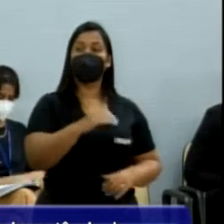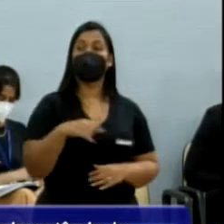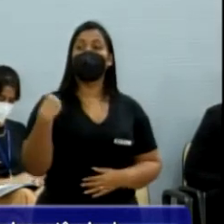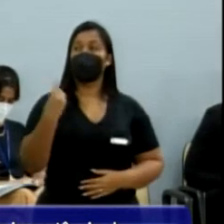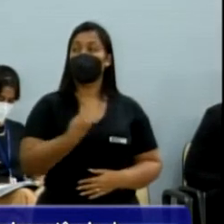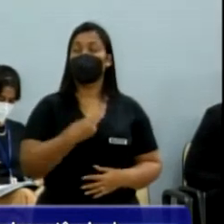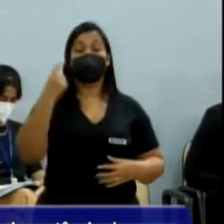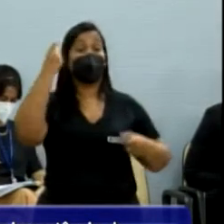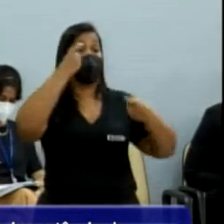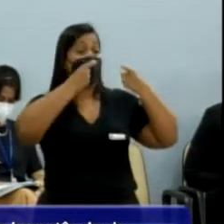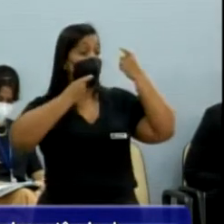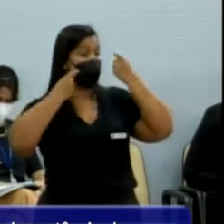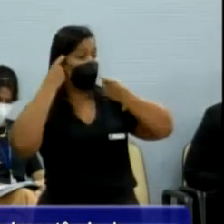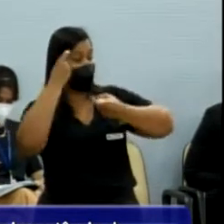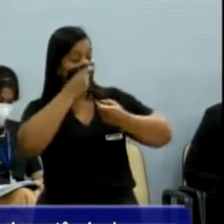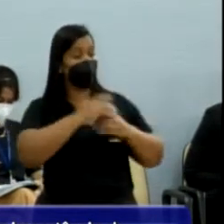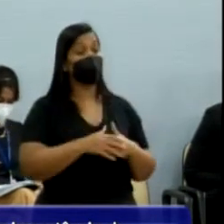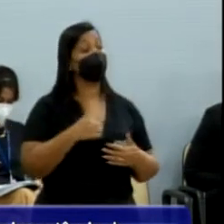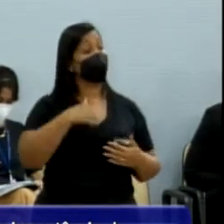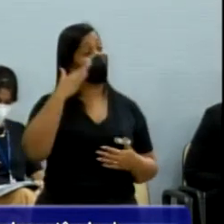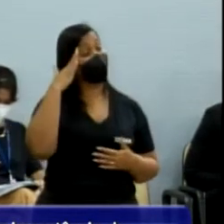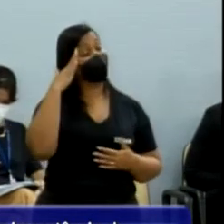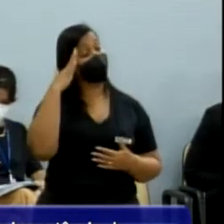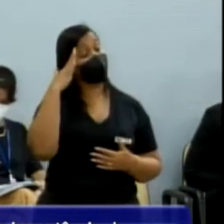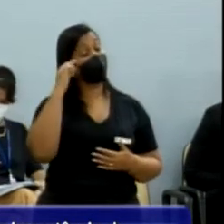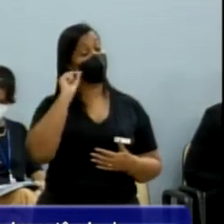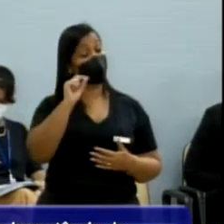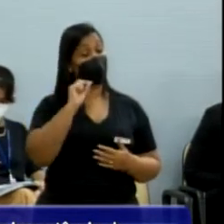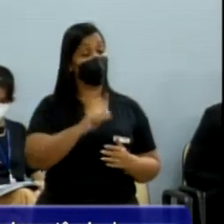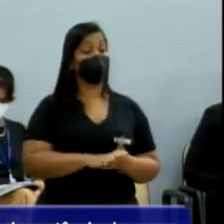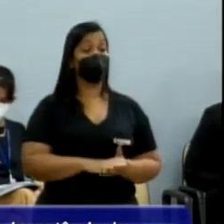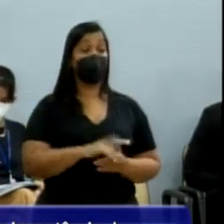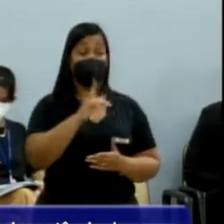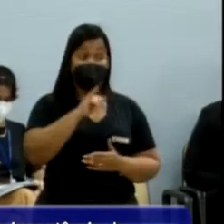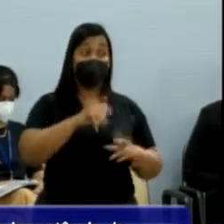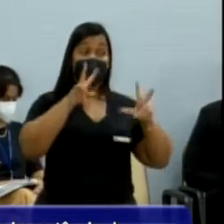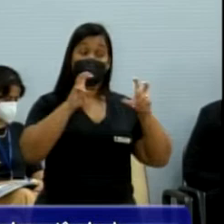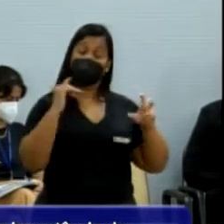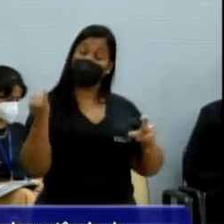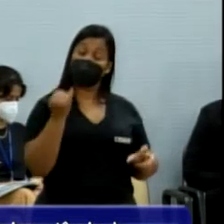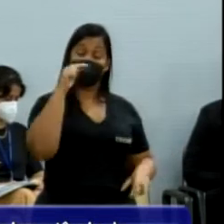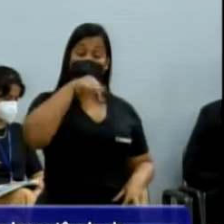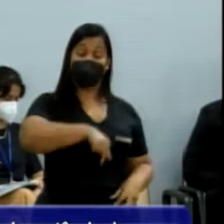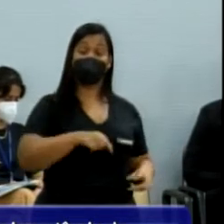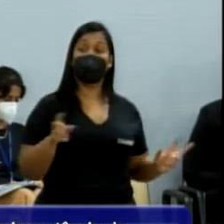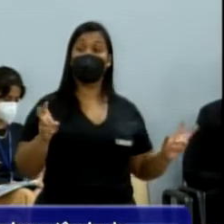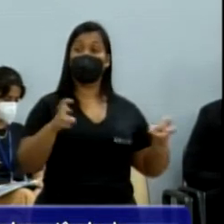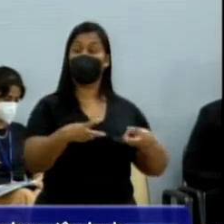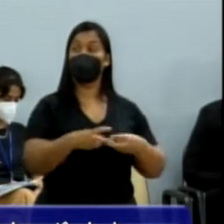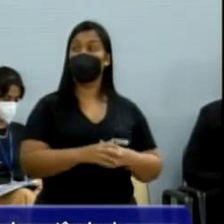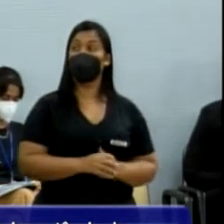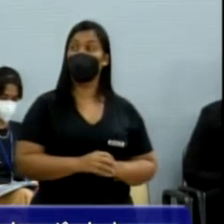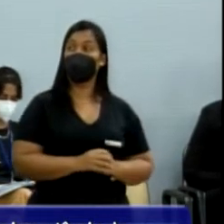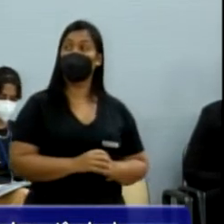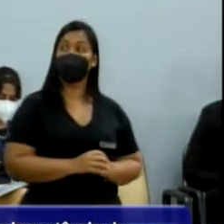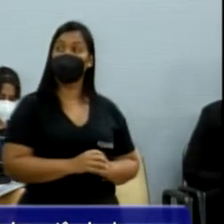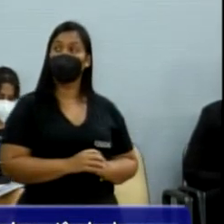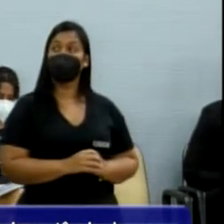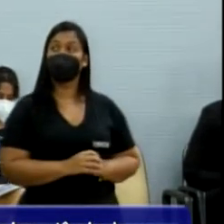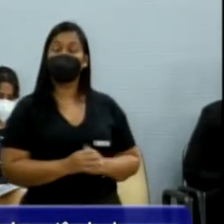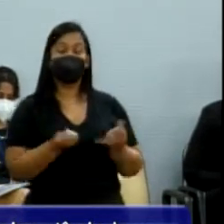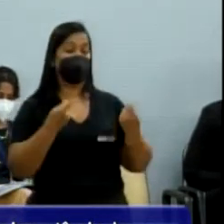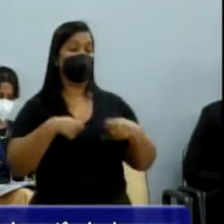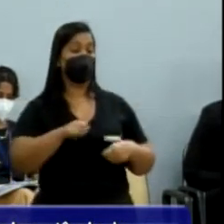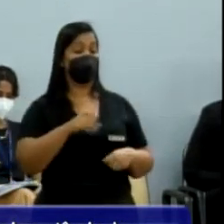nossa preocupação, e eu entendo que é uma pauta importante também para a Câmara como um todo, não precisa ser